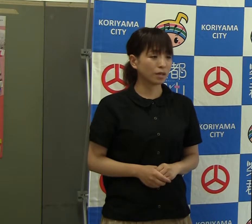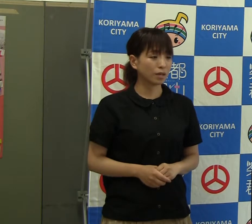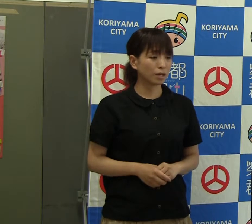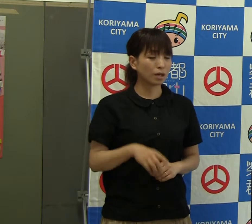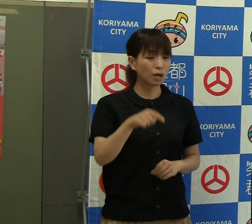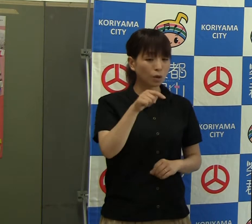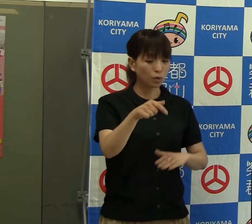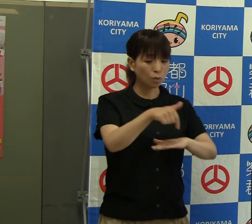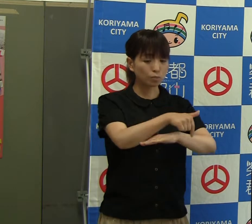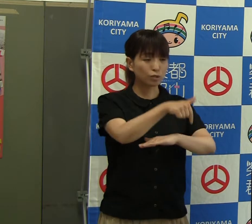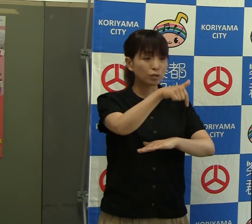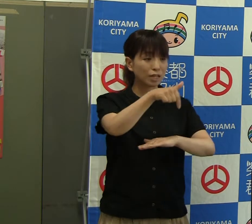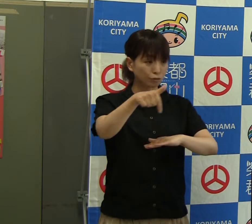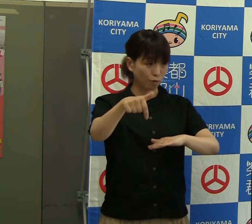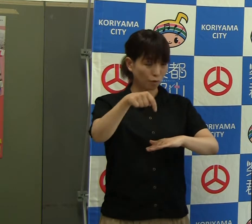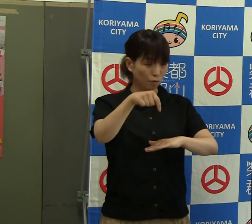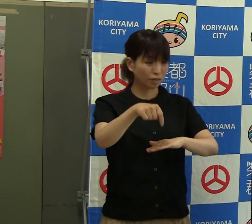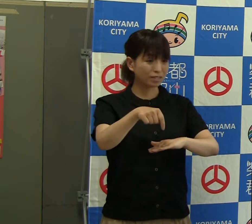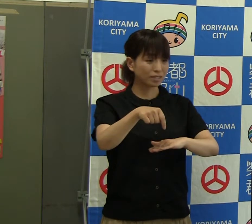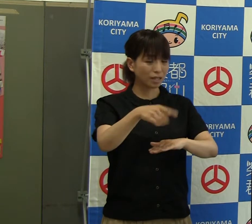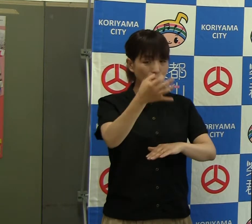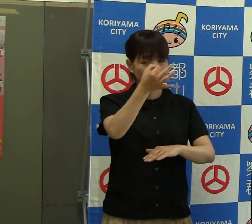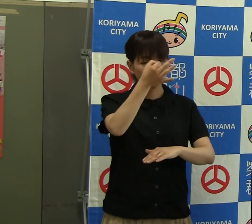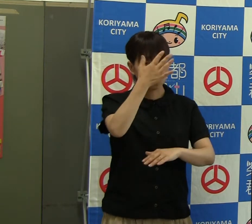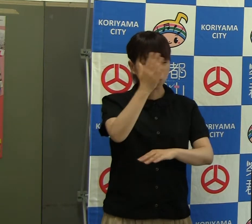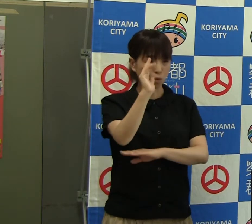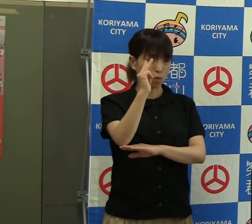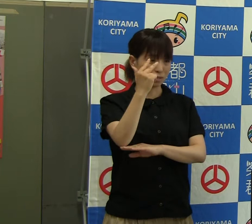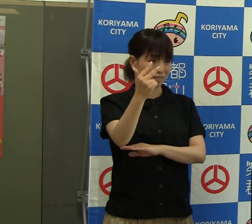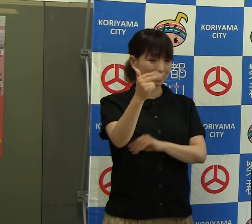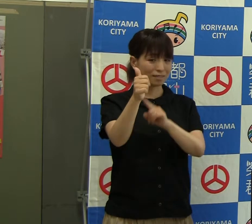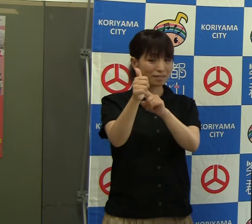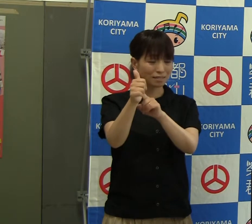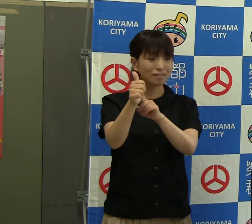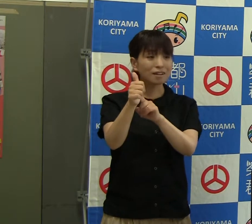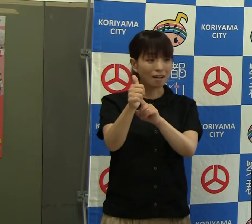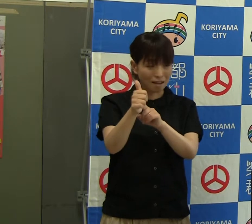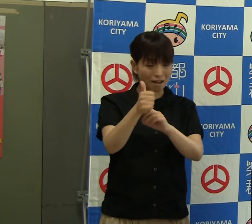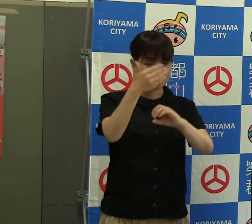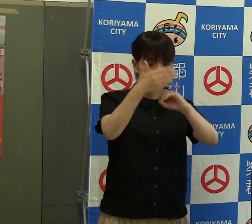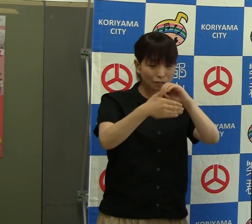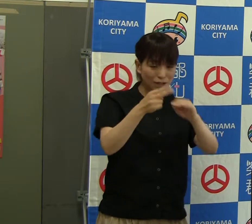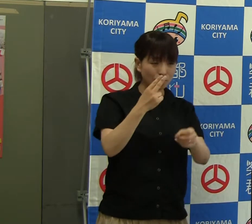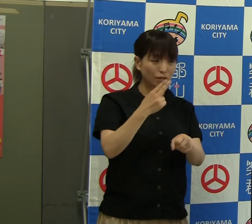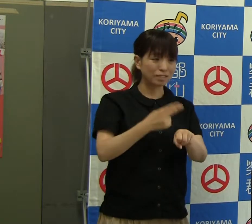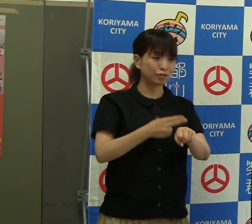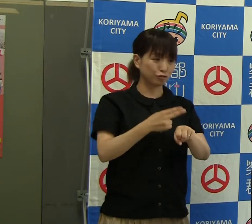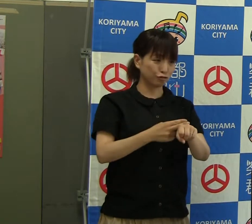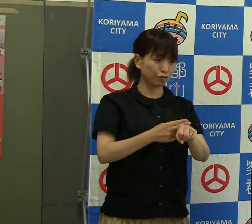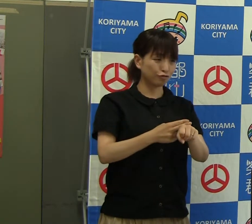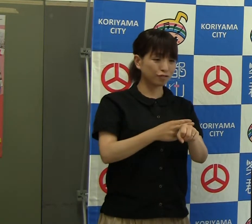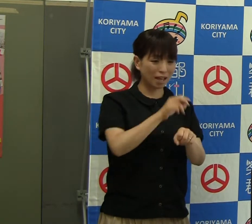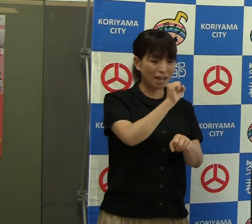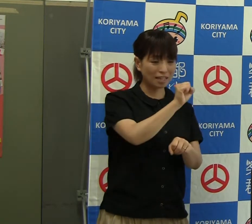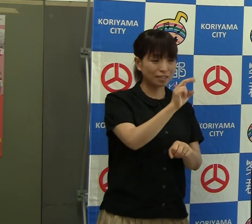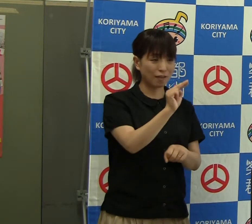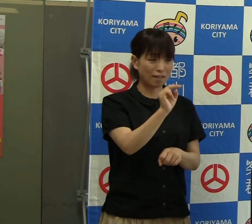ッププロジェクトとしまして、プロの講師から撮影技術や SNS への掲載方法